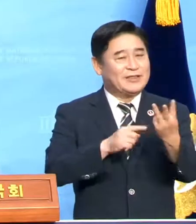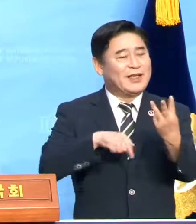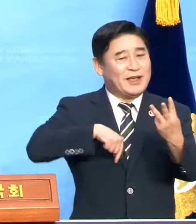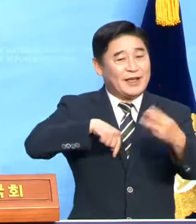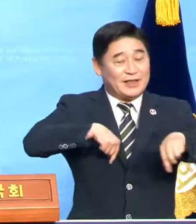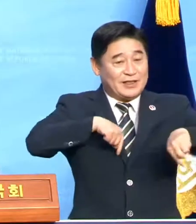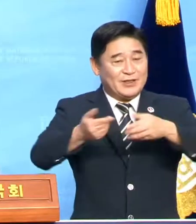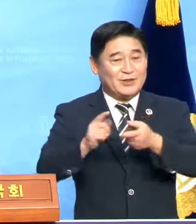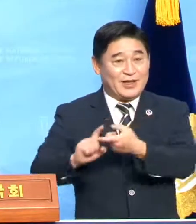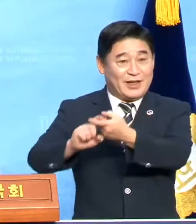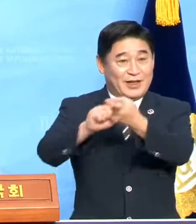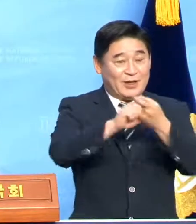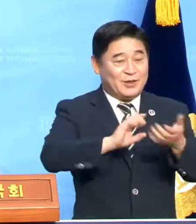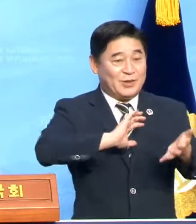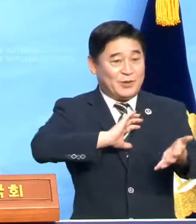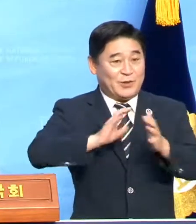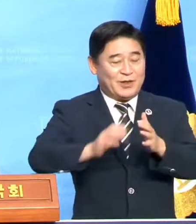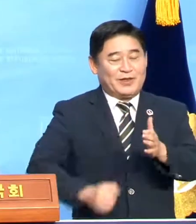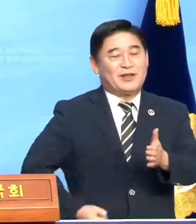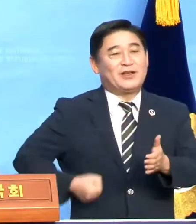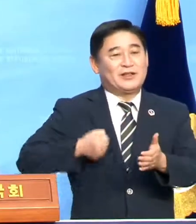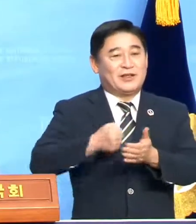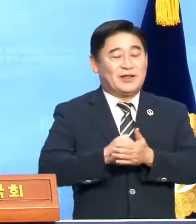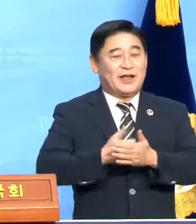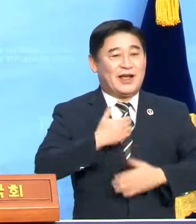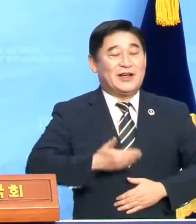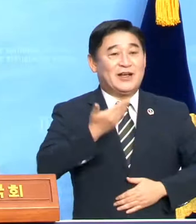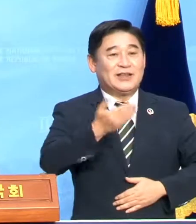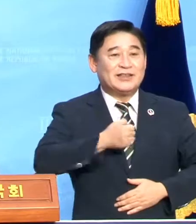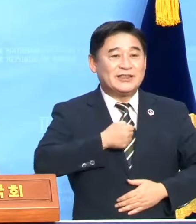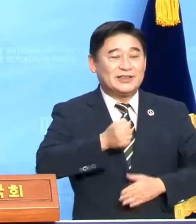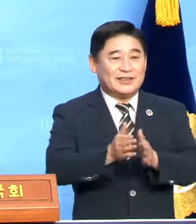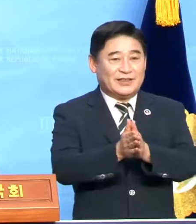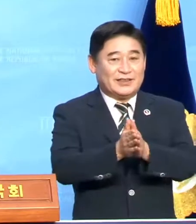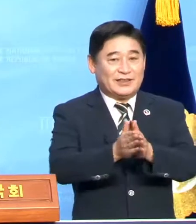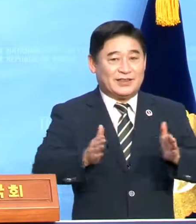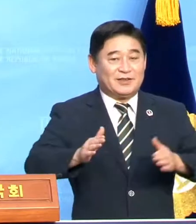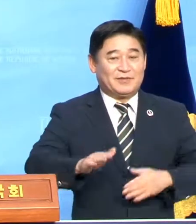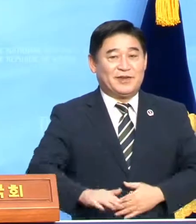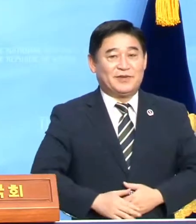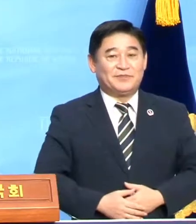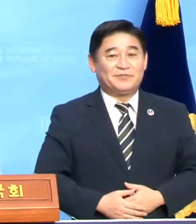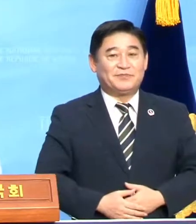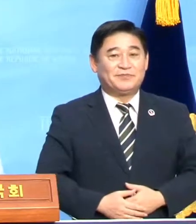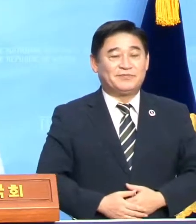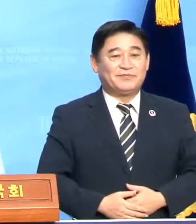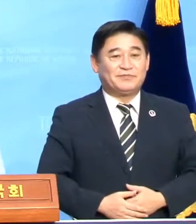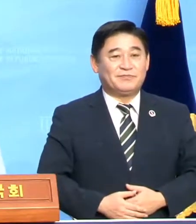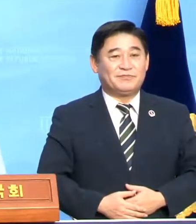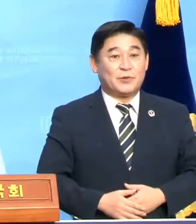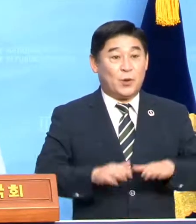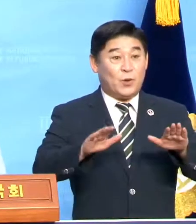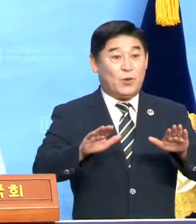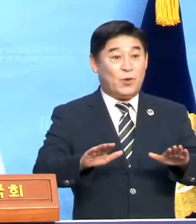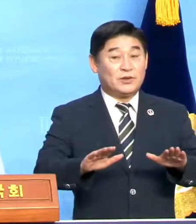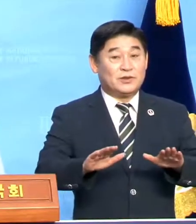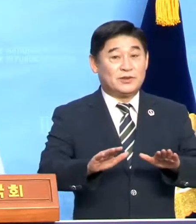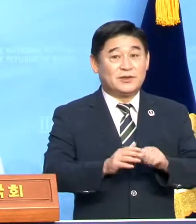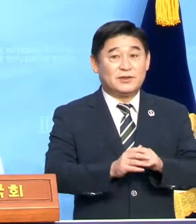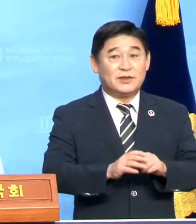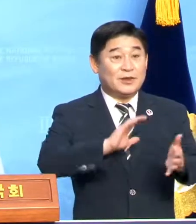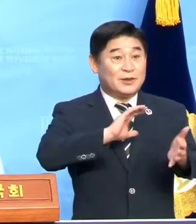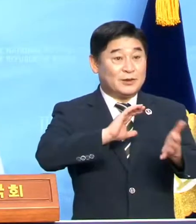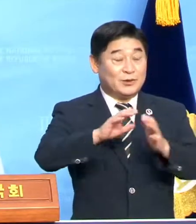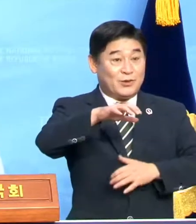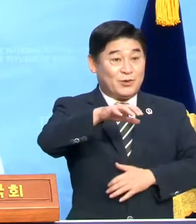정당 연석회의 를 결성하며 을 알리는 기자회견을 진행하고자 합니다 어 오늘 이곳 초